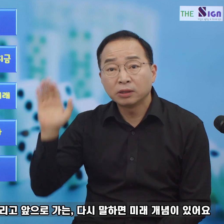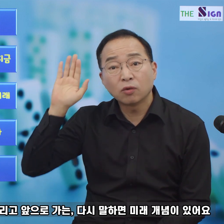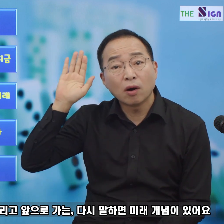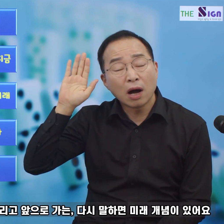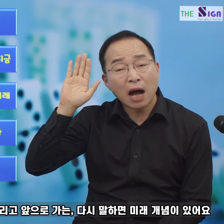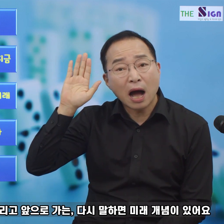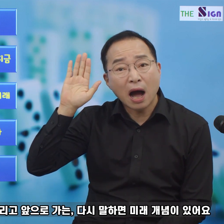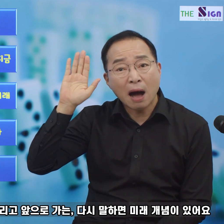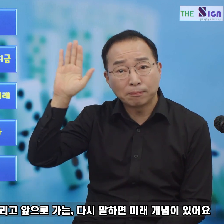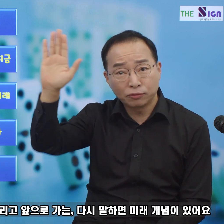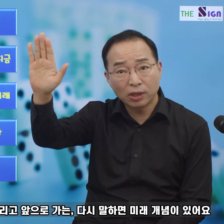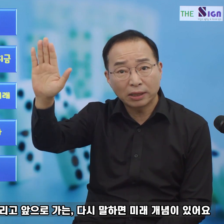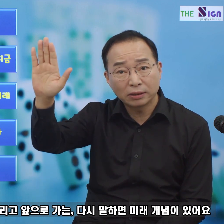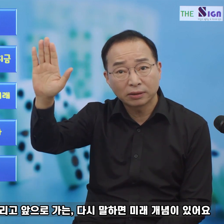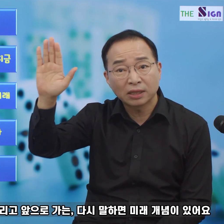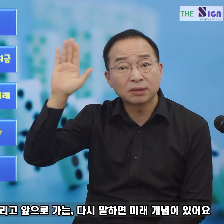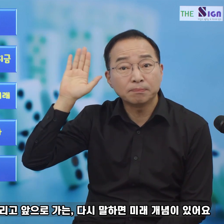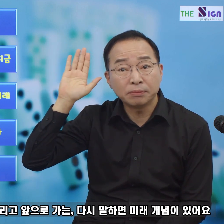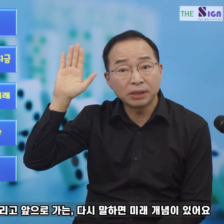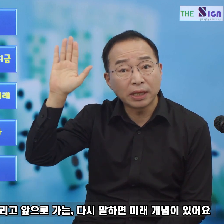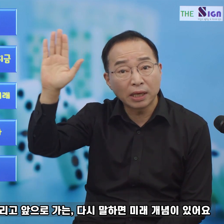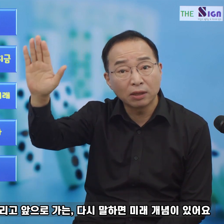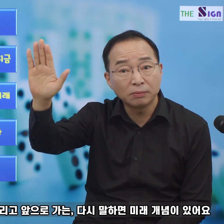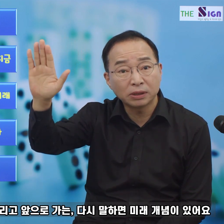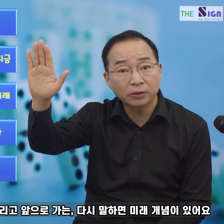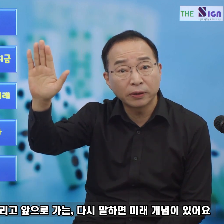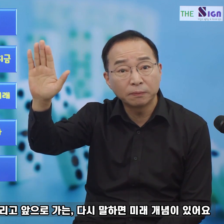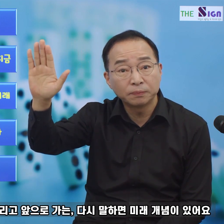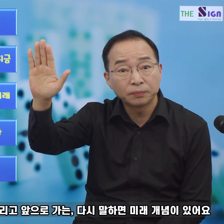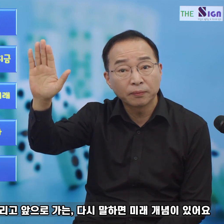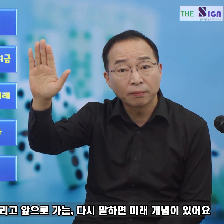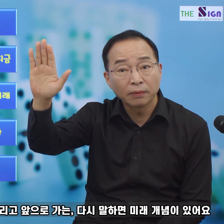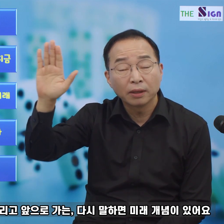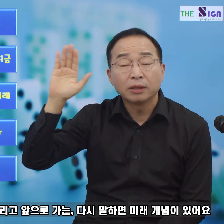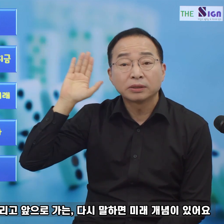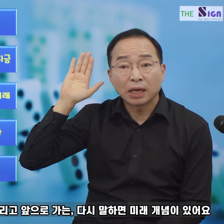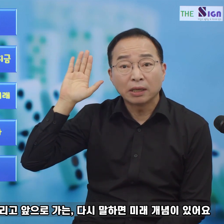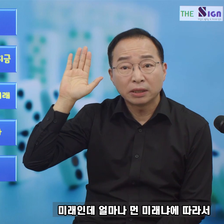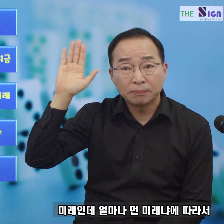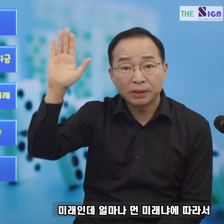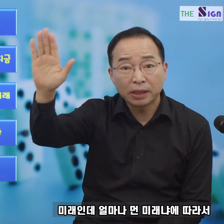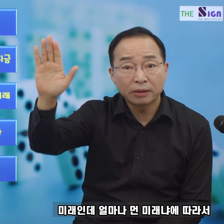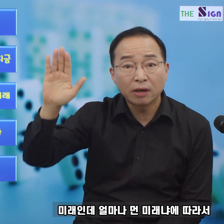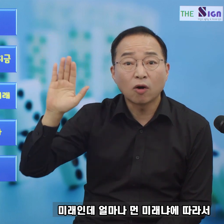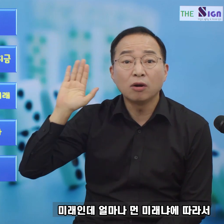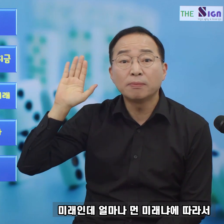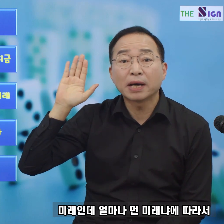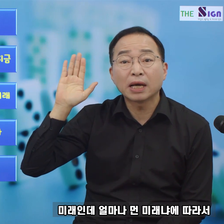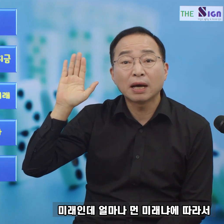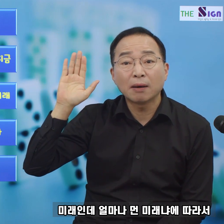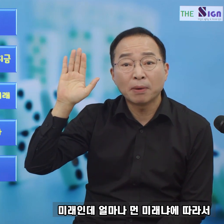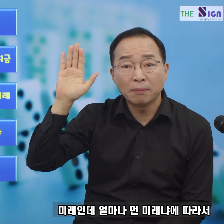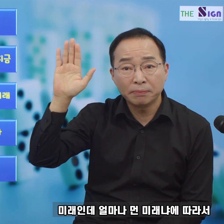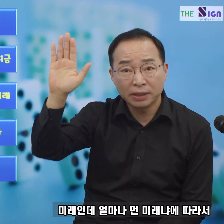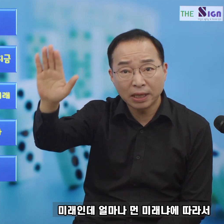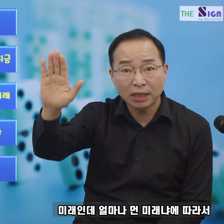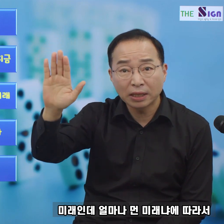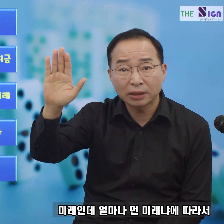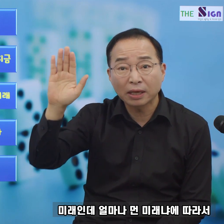그리고 앞으로 가는 다시 미래 개념이 있어요. 자, 이게 미래인데 얼마나 먼 미래냐에